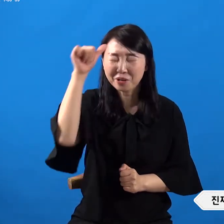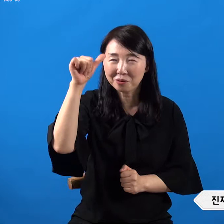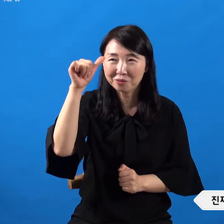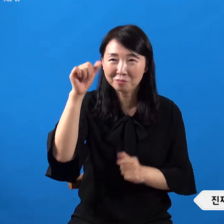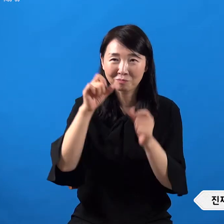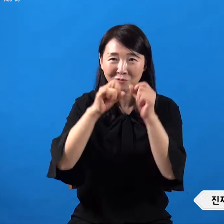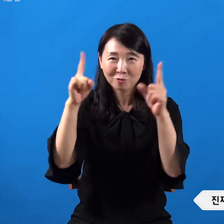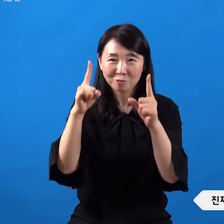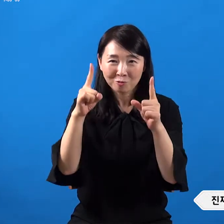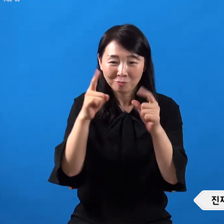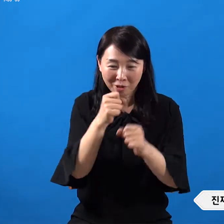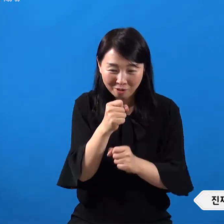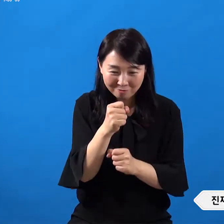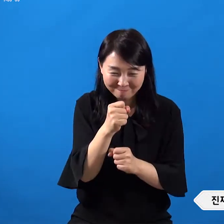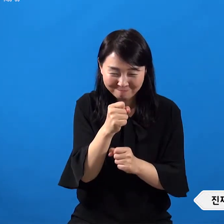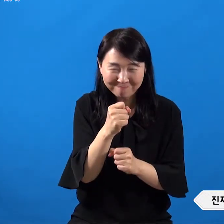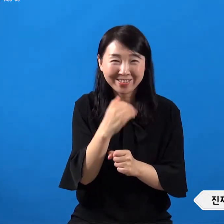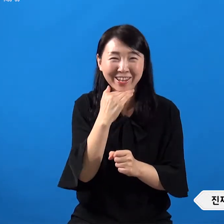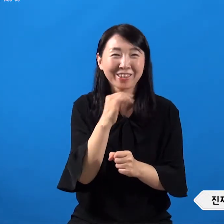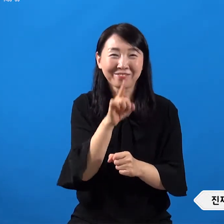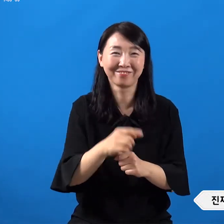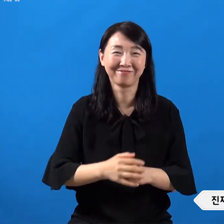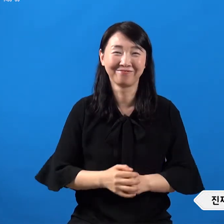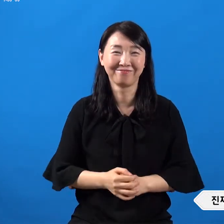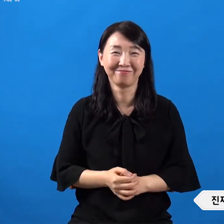장로님 눈 뜨고 기다렸던 겁니다.